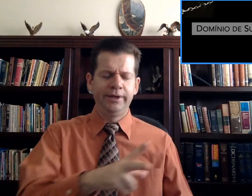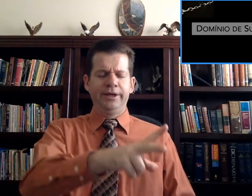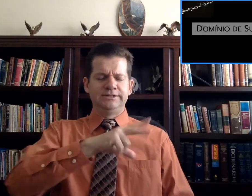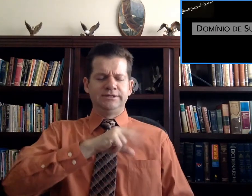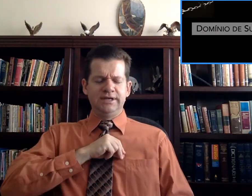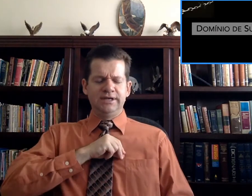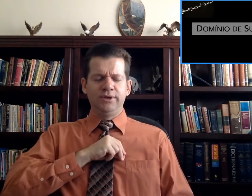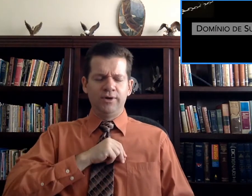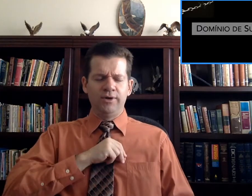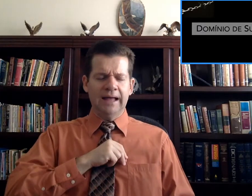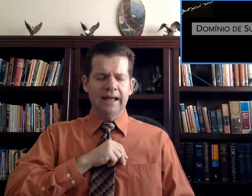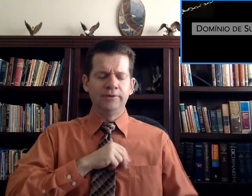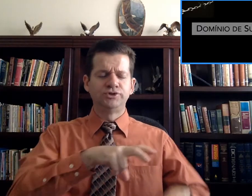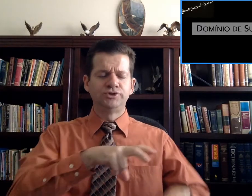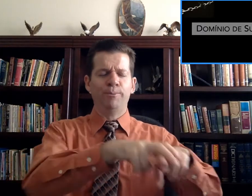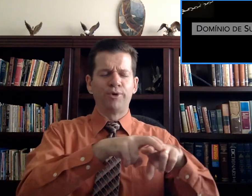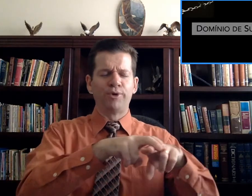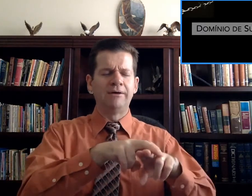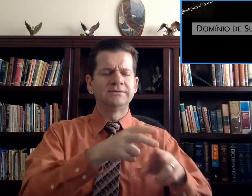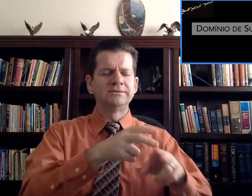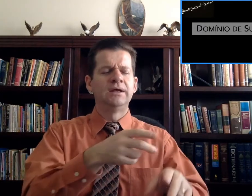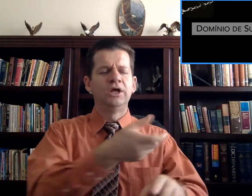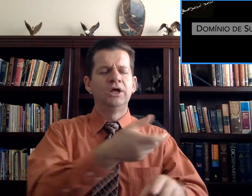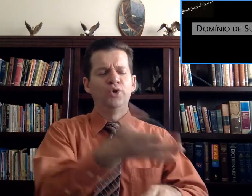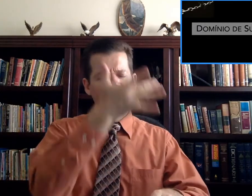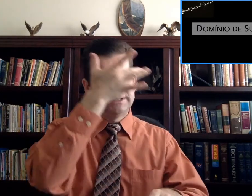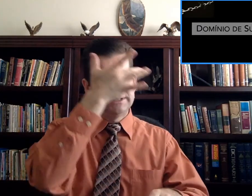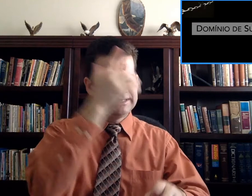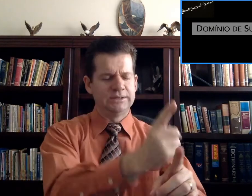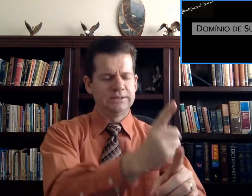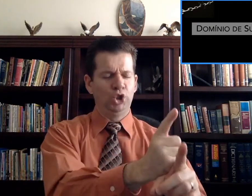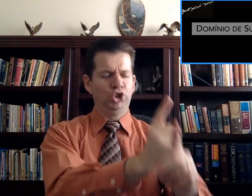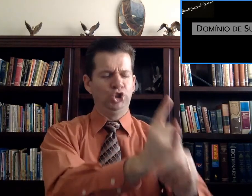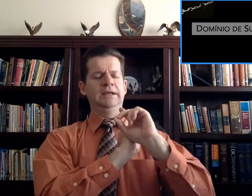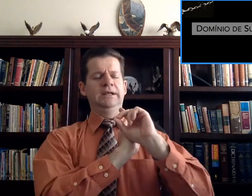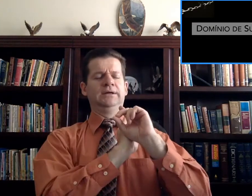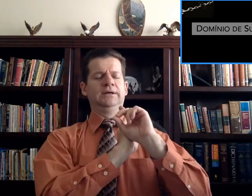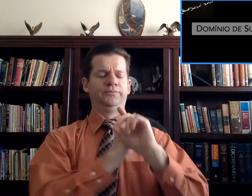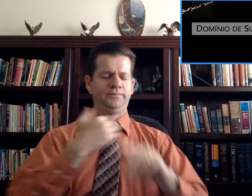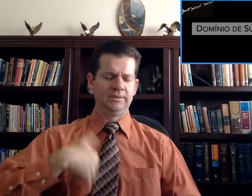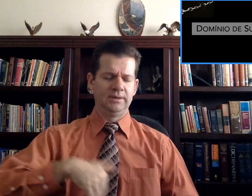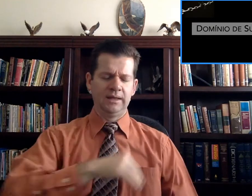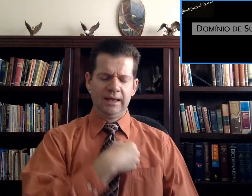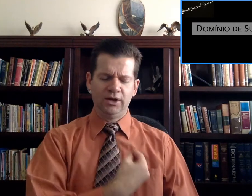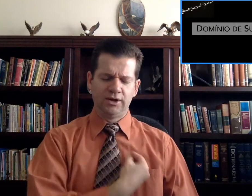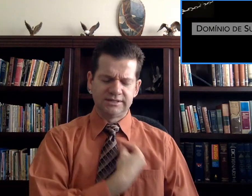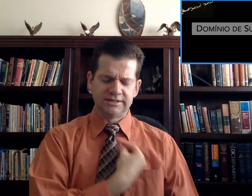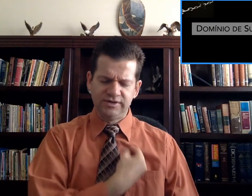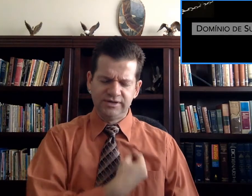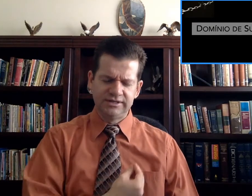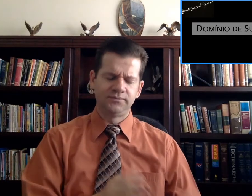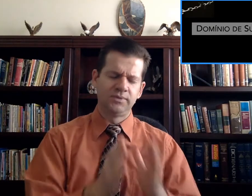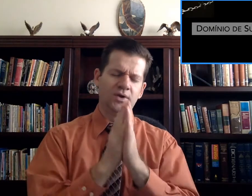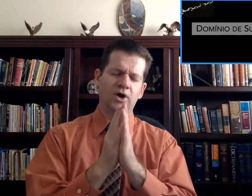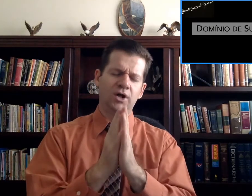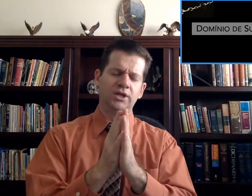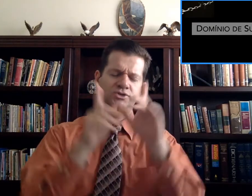estão sendo derrotados por causa de coisas que estão dominando em nossas vidas. Ó Deus, eu